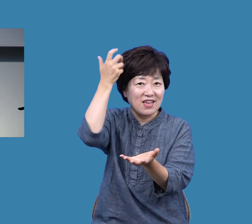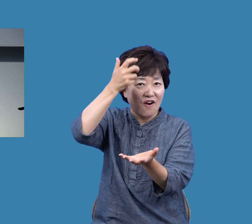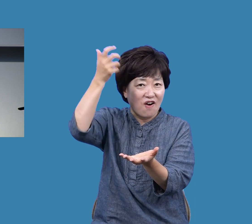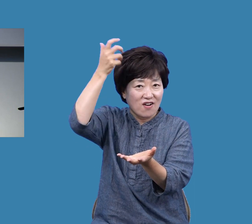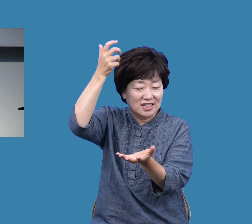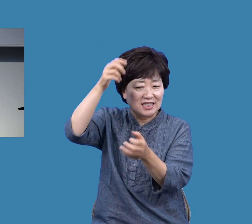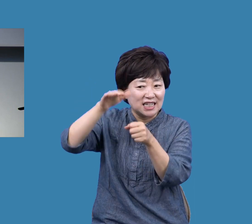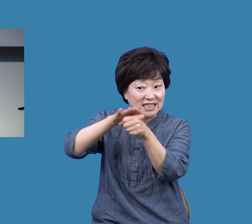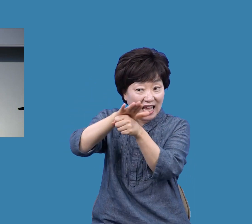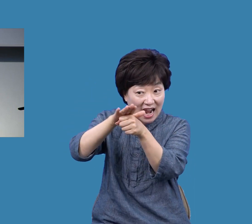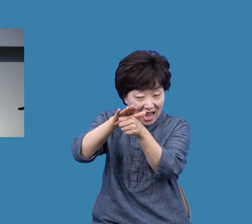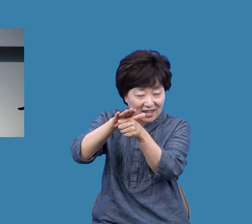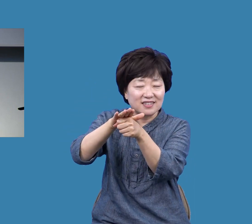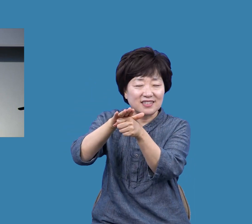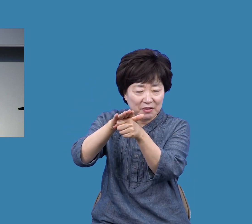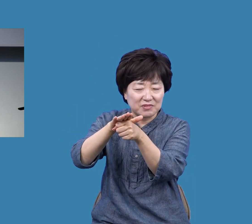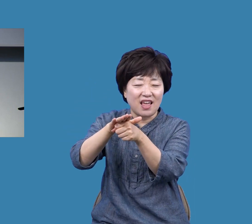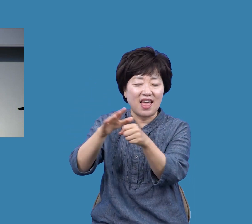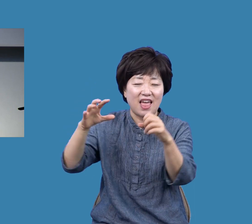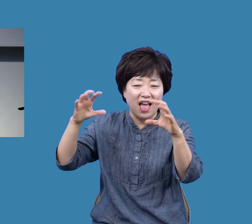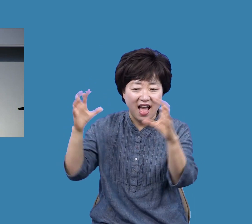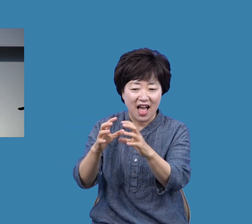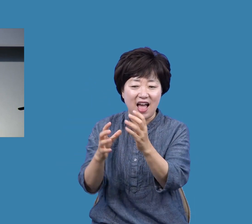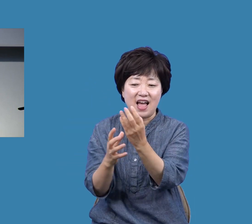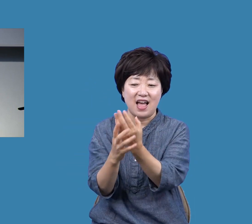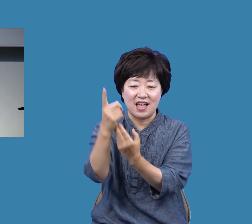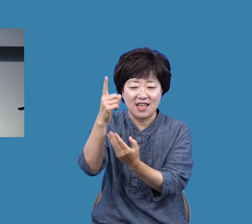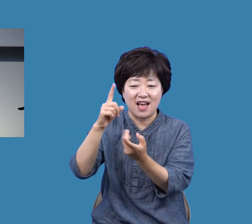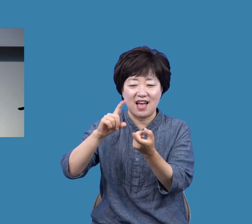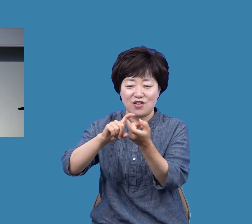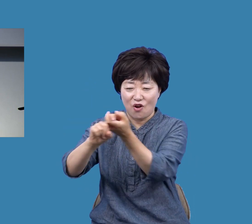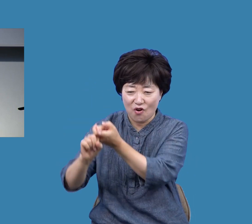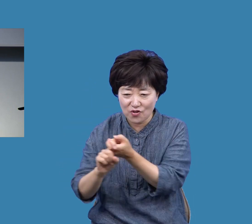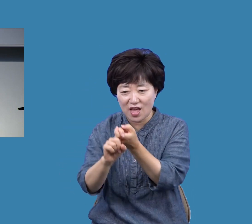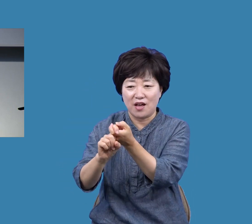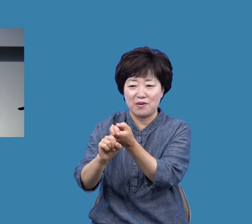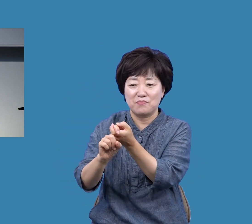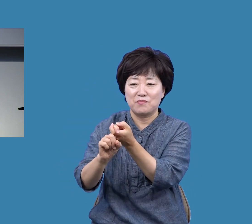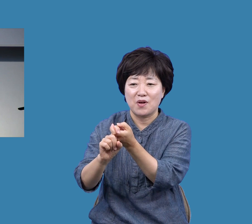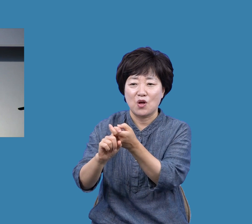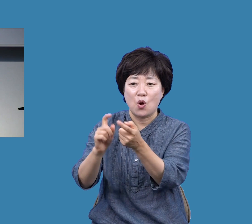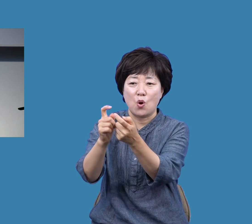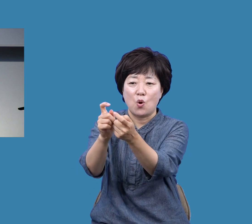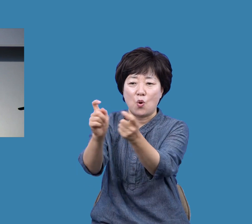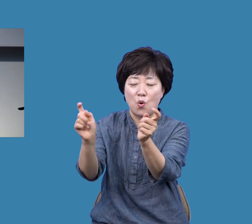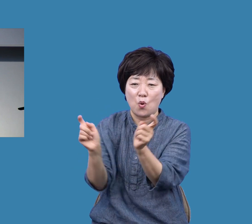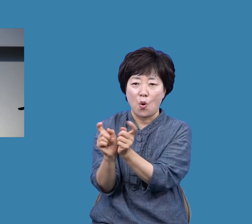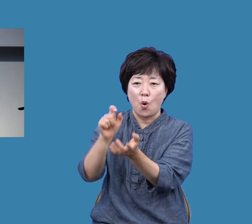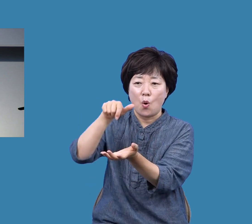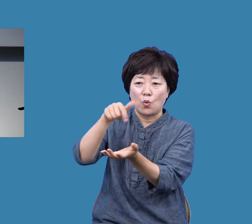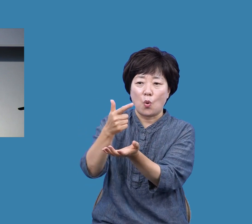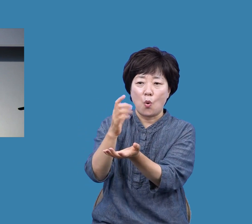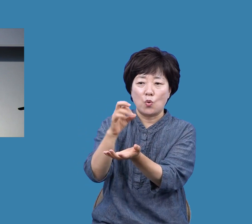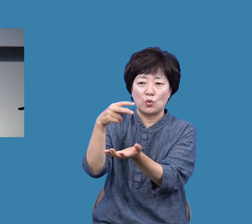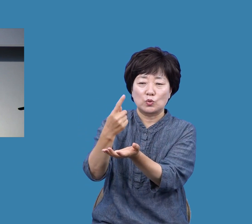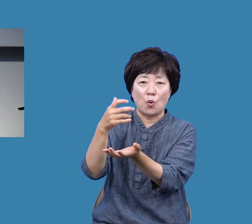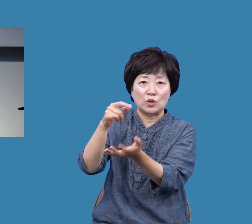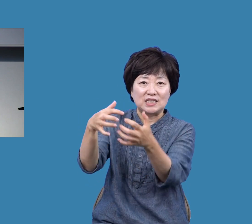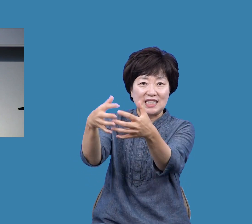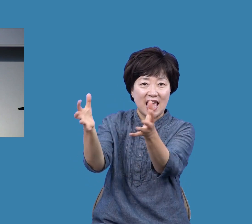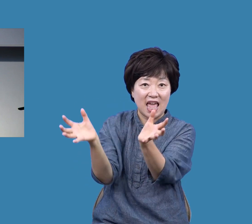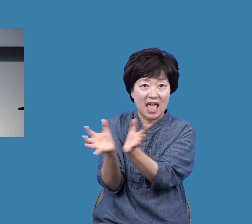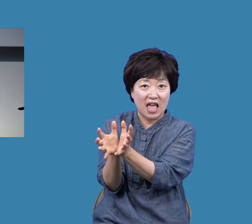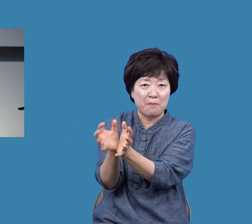됩니다. 사랑하고 낳고 연합하고 그럼 어떻게 되겠어요? 당연히 공동체가 되겠죠. 그러니까 신앙생활은 여러분 혼자 하는